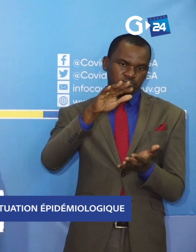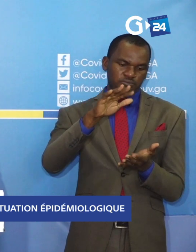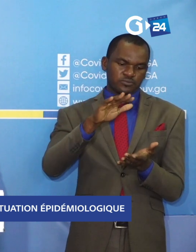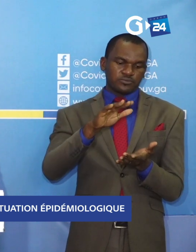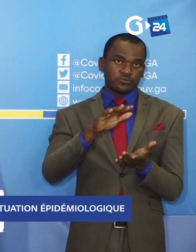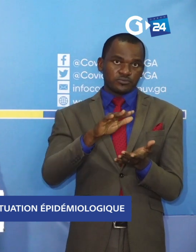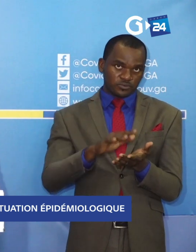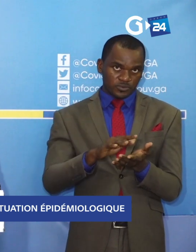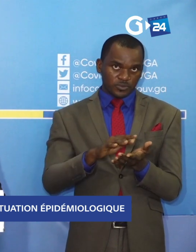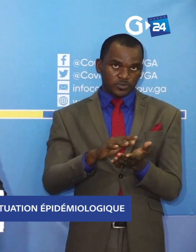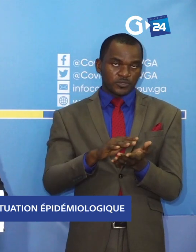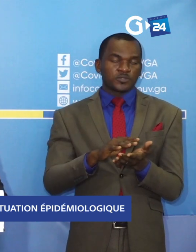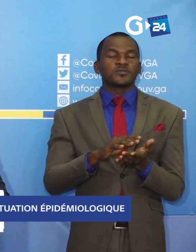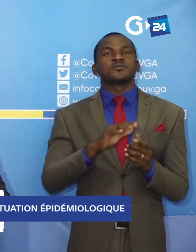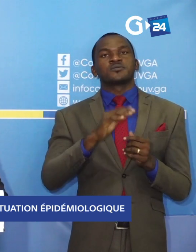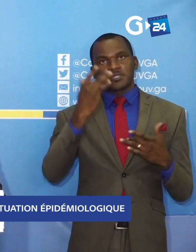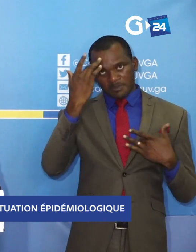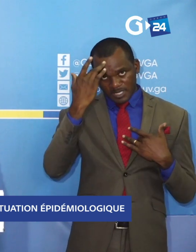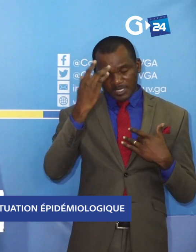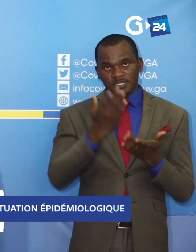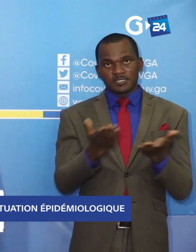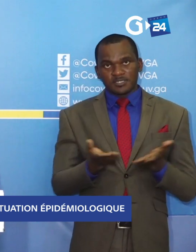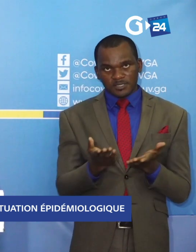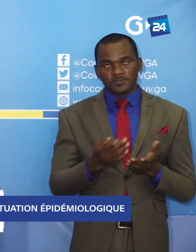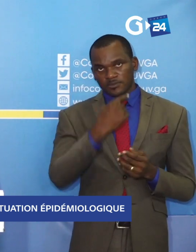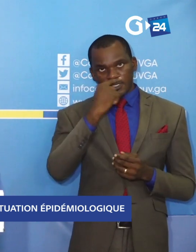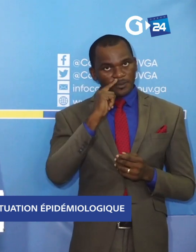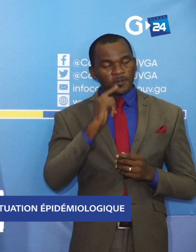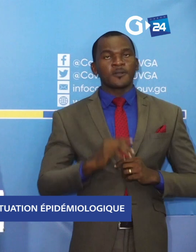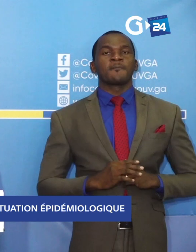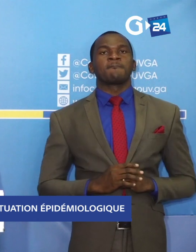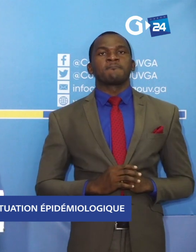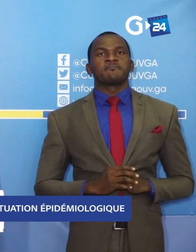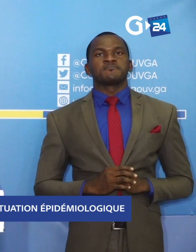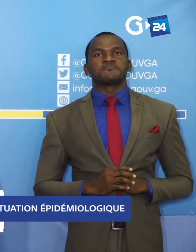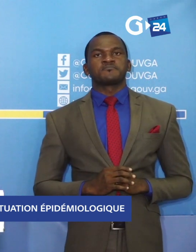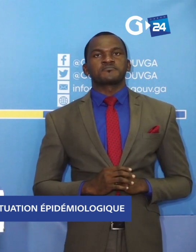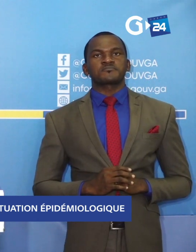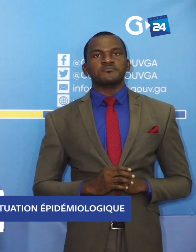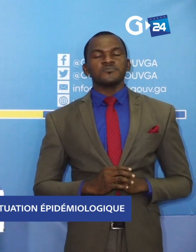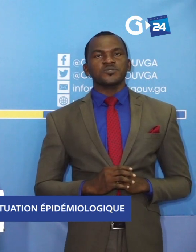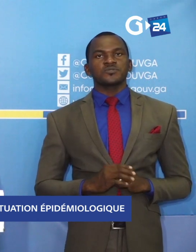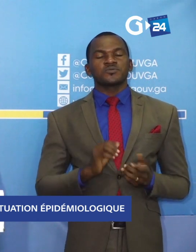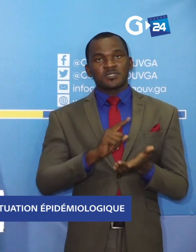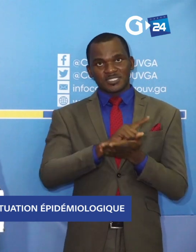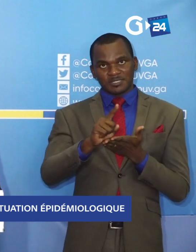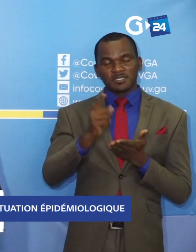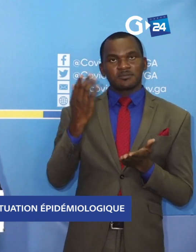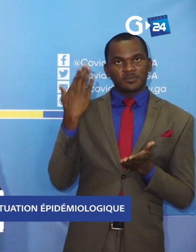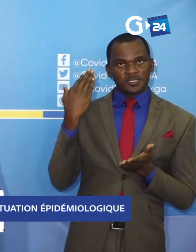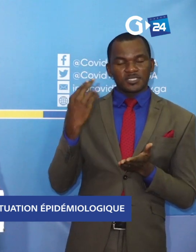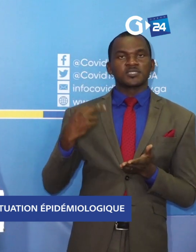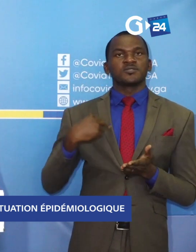de la courbe épidémiologique de la COVID-19 dans notre pays, où la semaine dernière, nous